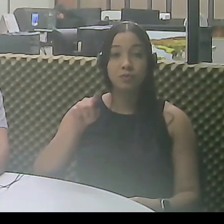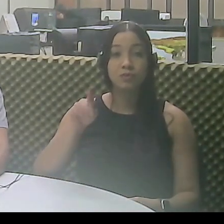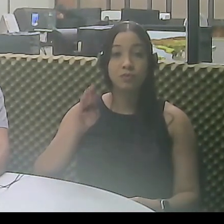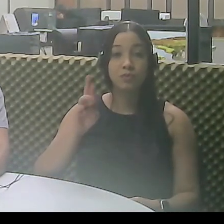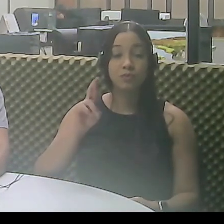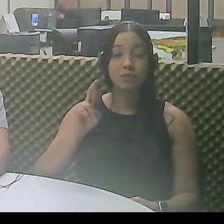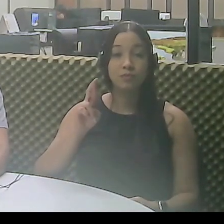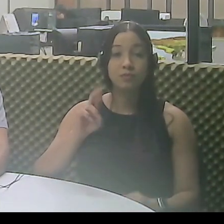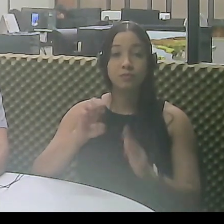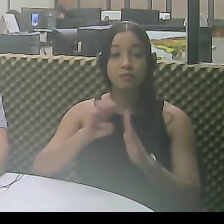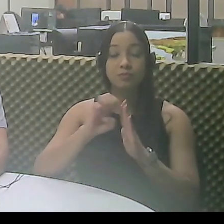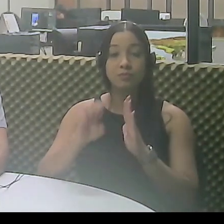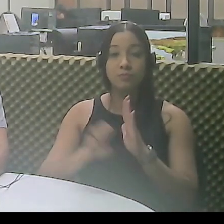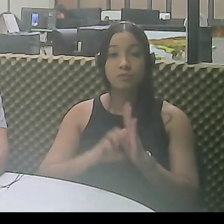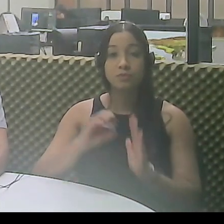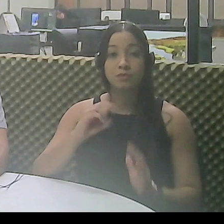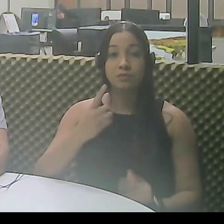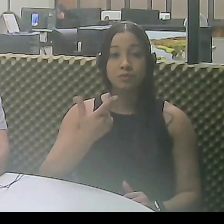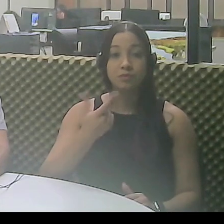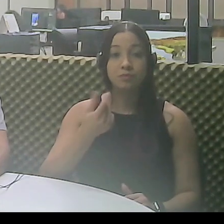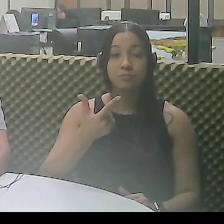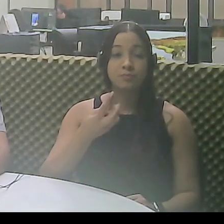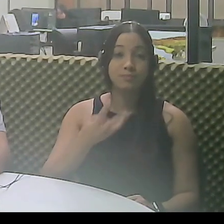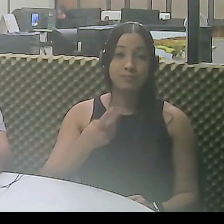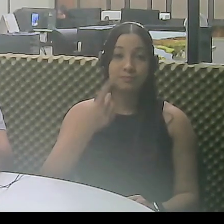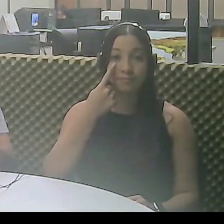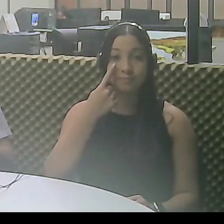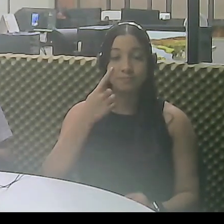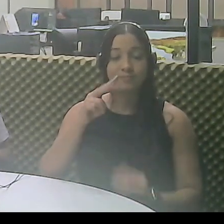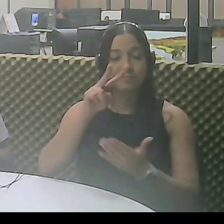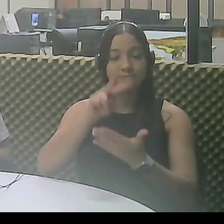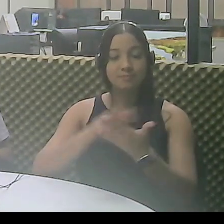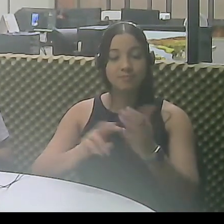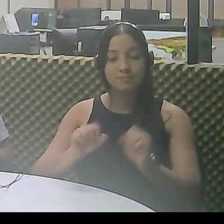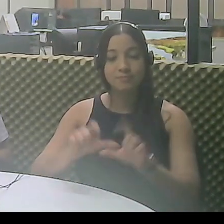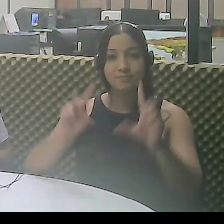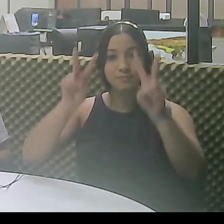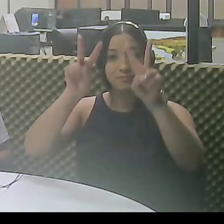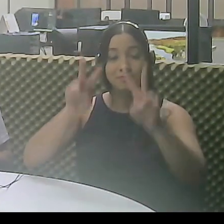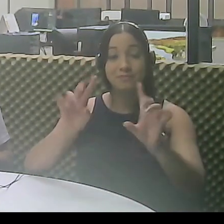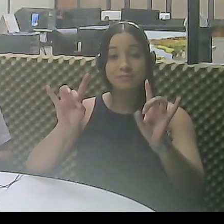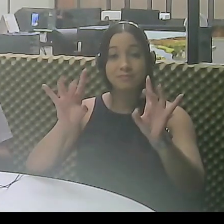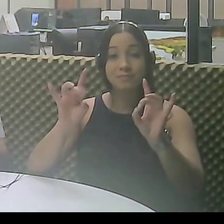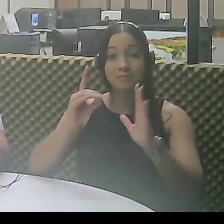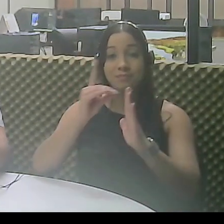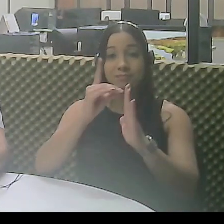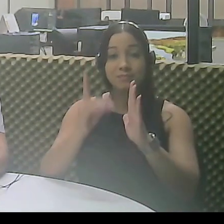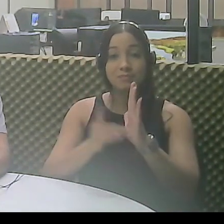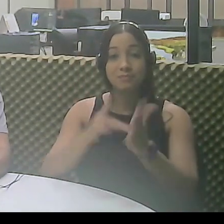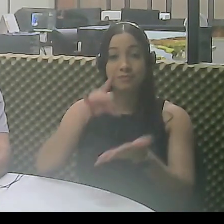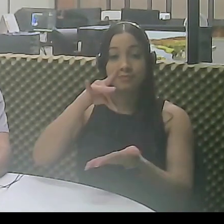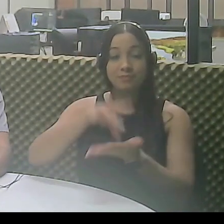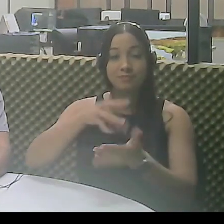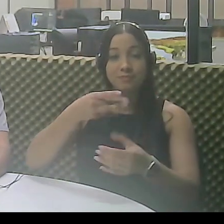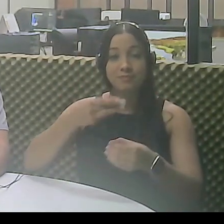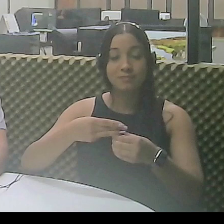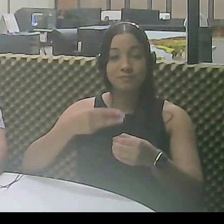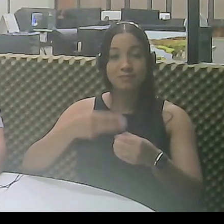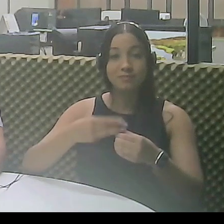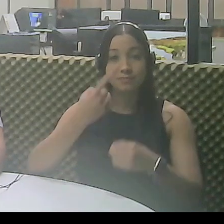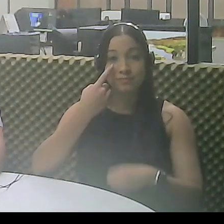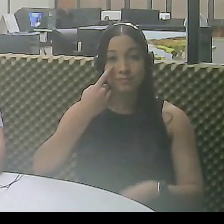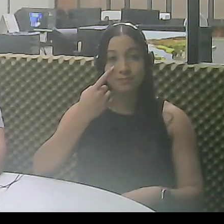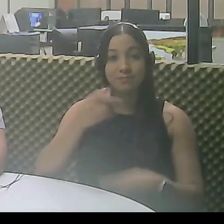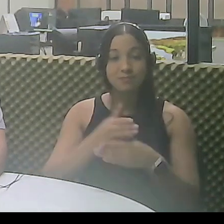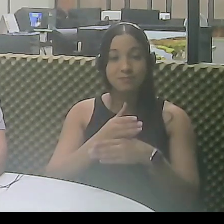gestãodeconcursos.com.br. O edital 01-2023 pode ser conferido na íntegra na edição especial do Diário Oficial do Município, que você